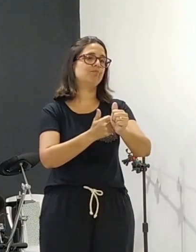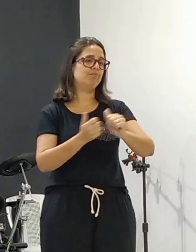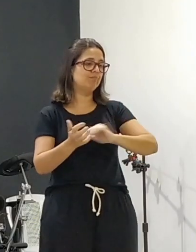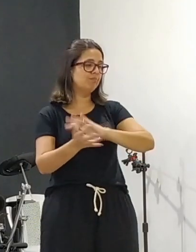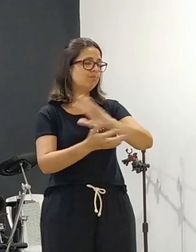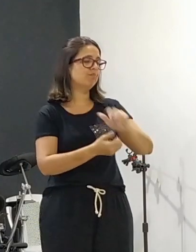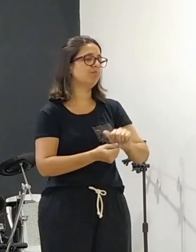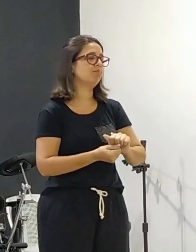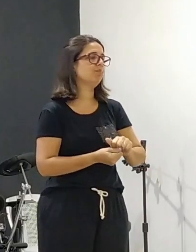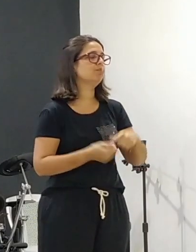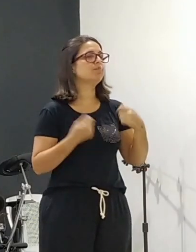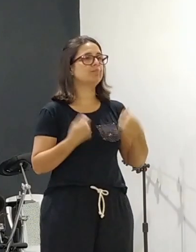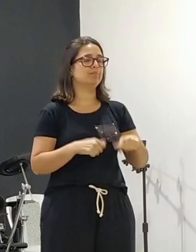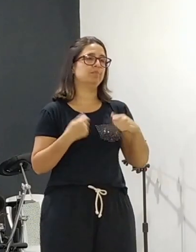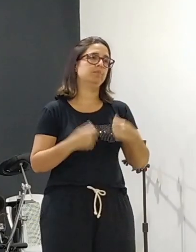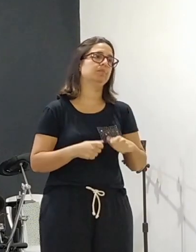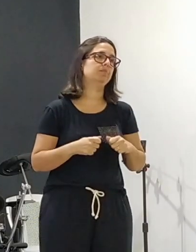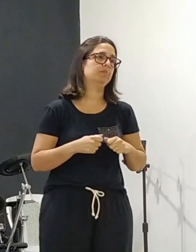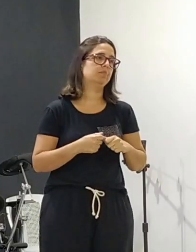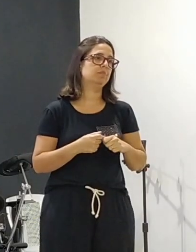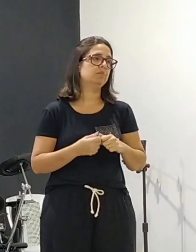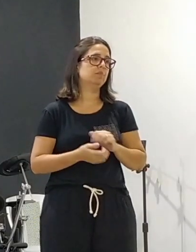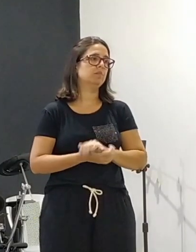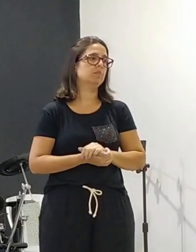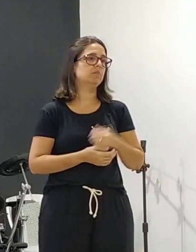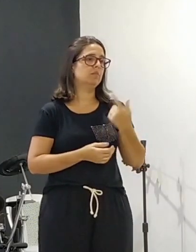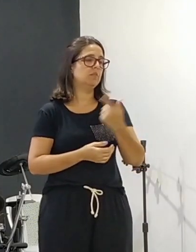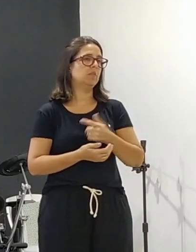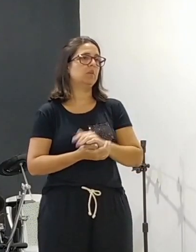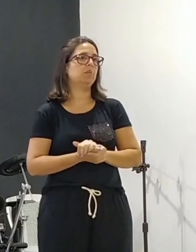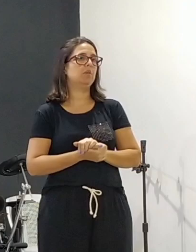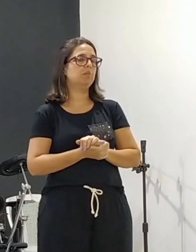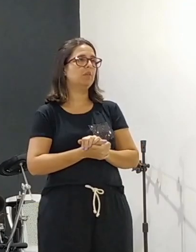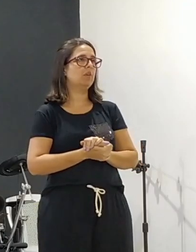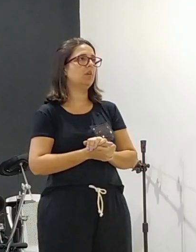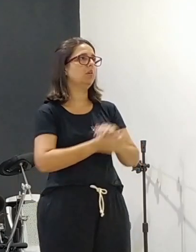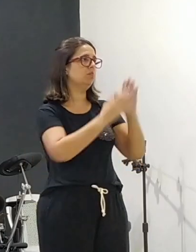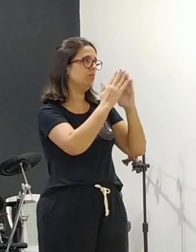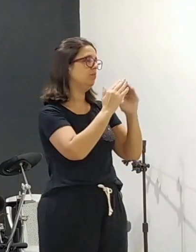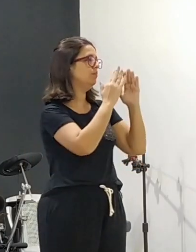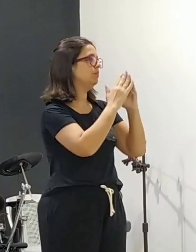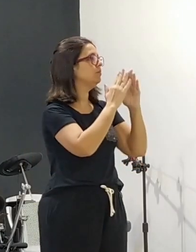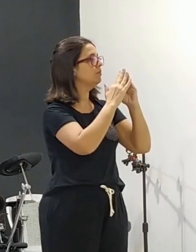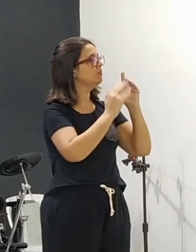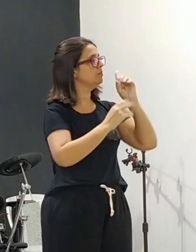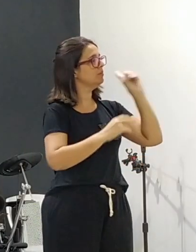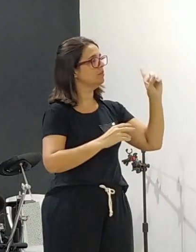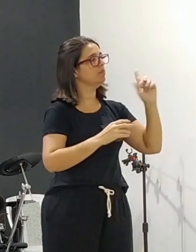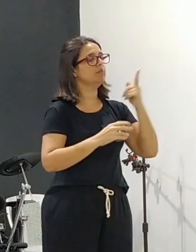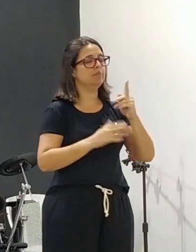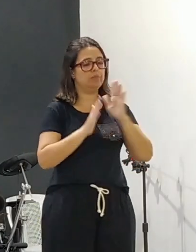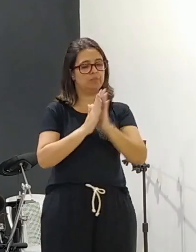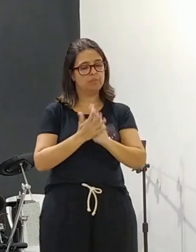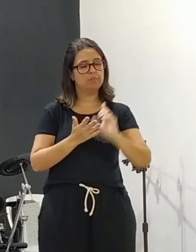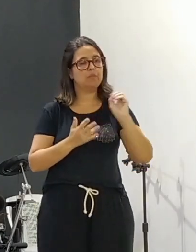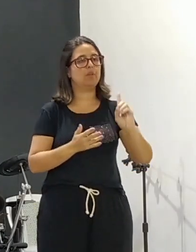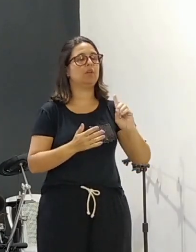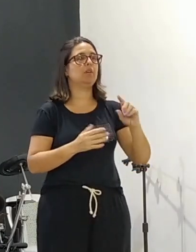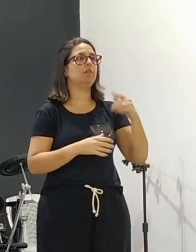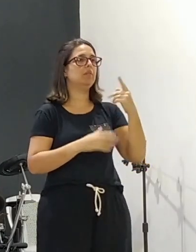mundo. Então é preciso que nós nos voltemos para Deus, para a sua palavra, para a oração, que a nossa mente